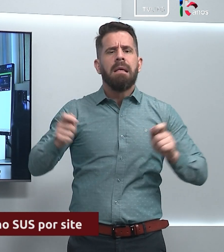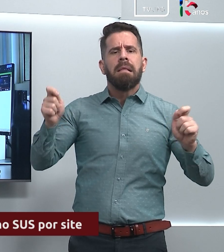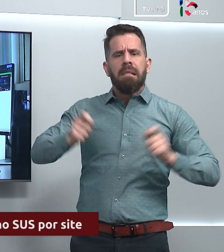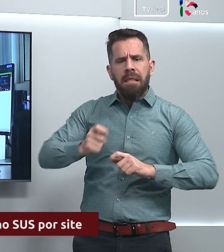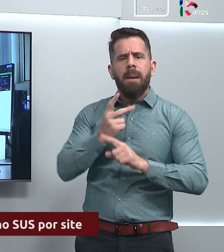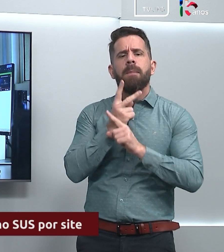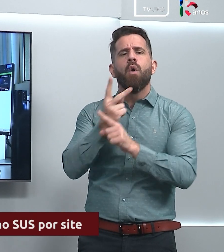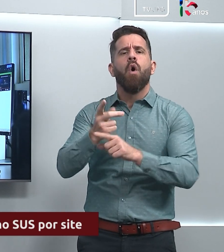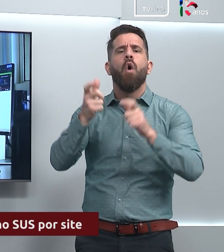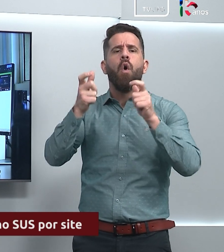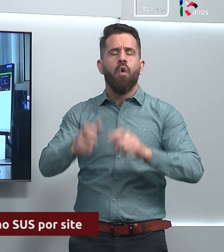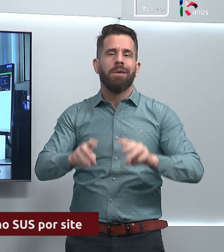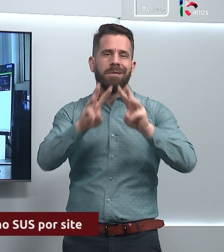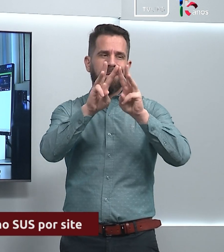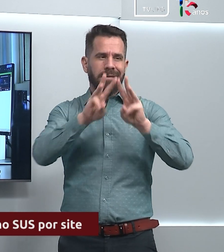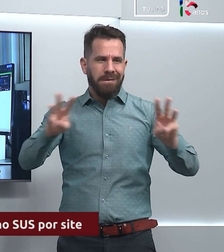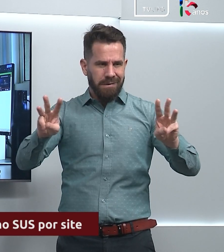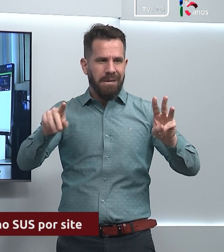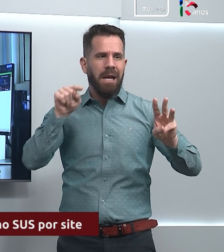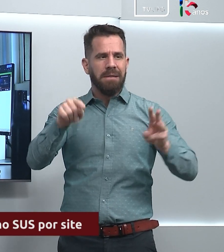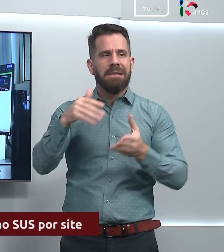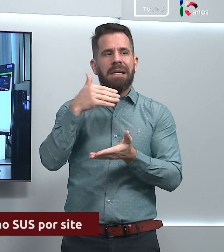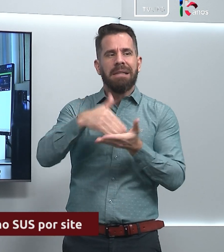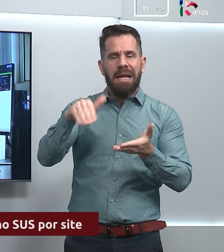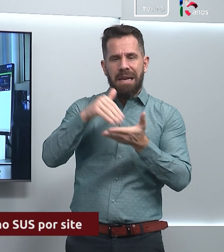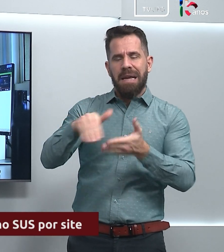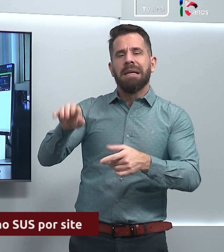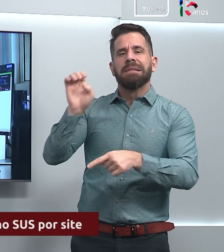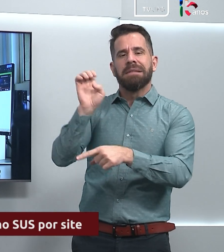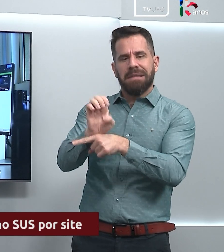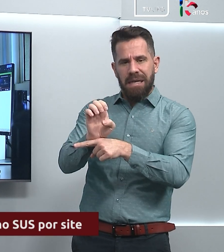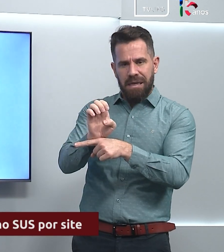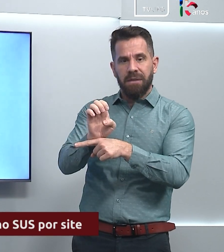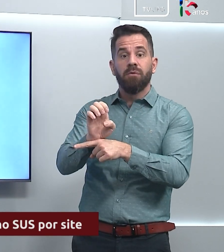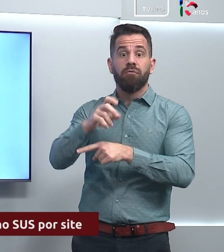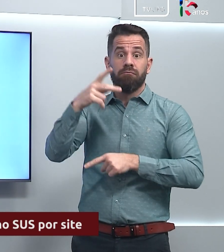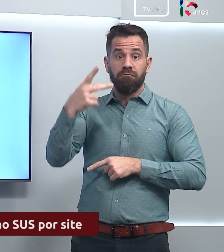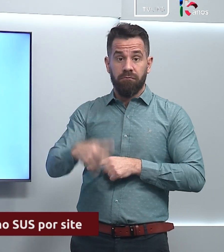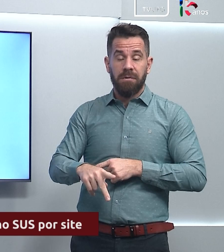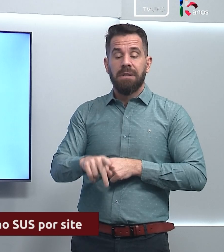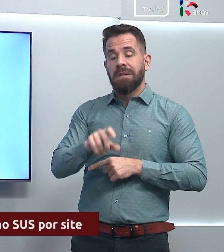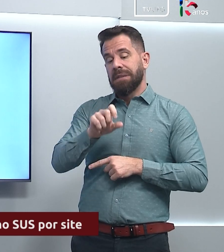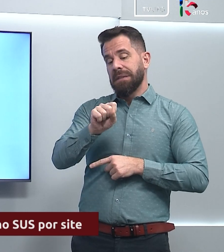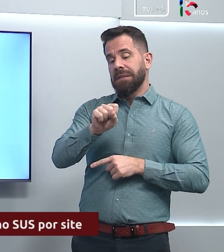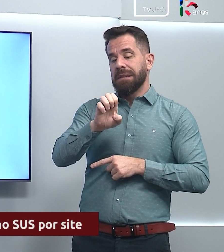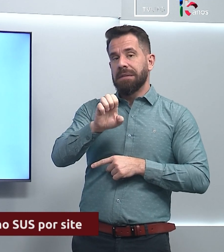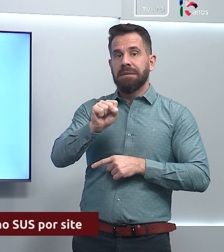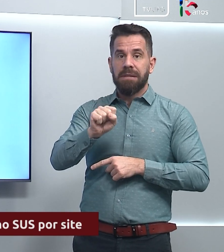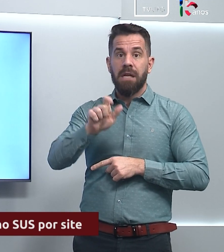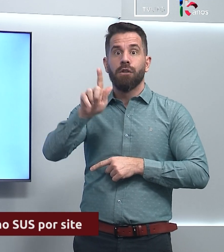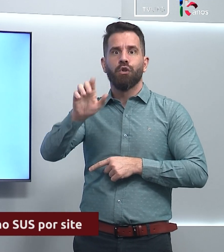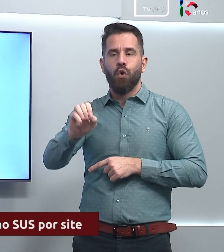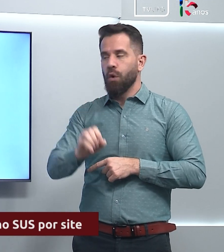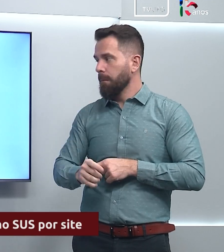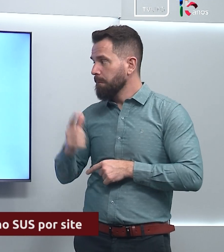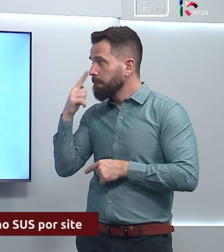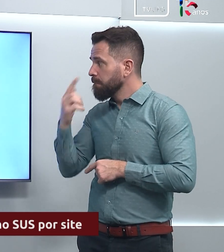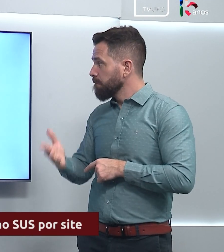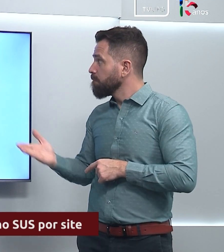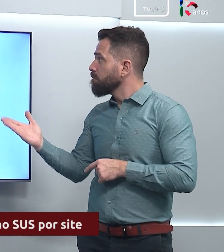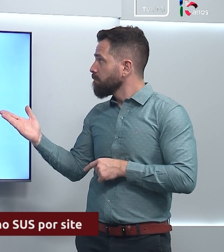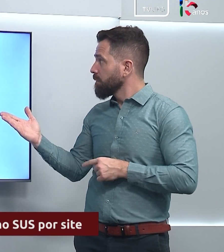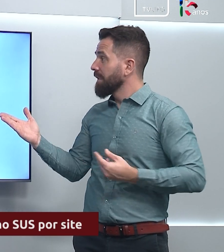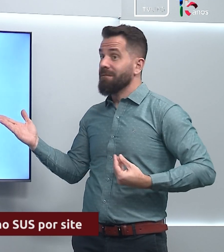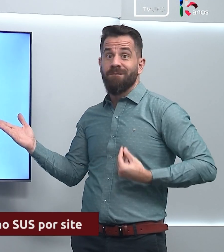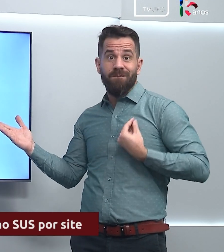Secretaria de Estado da Saúde de Goiás csgo o primeiro passo é acessar o site pelo computador ou